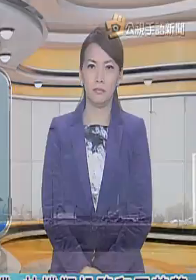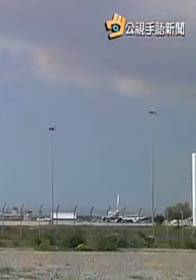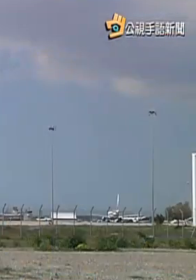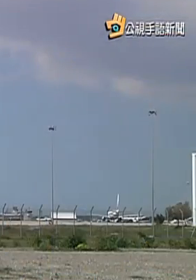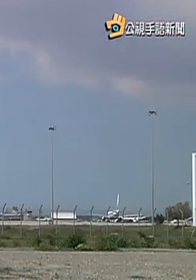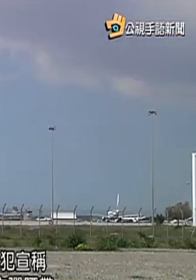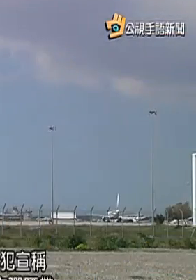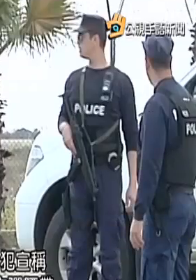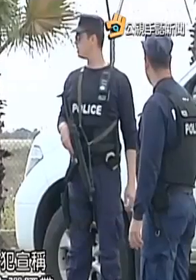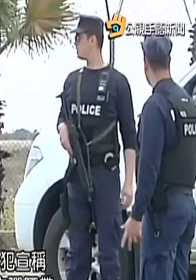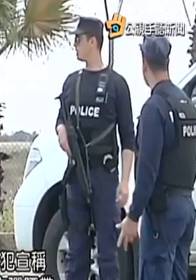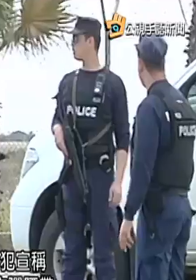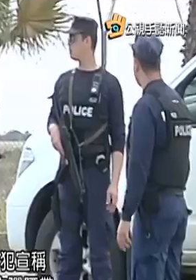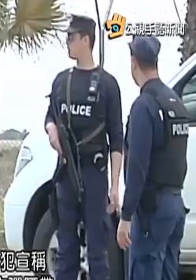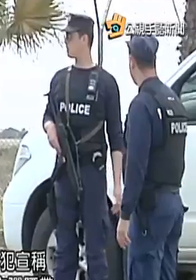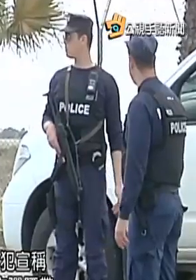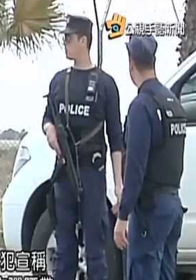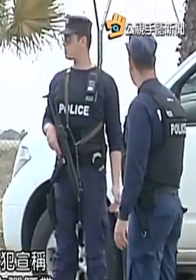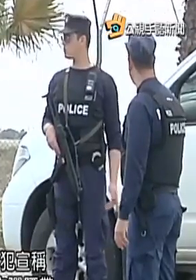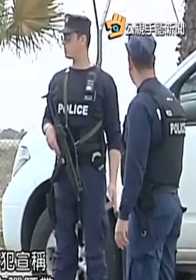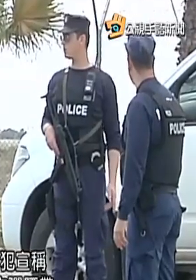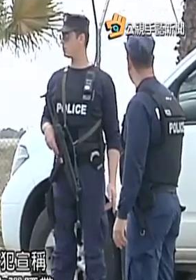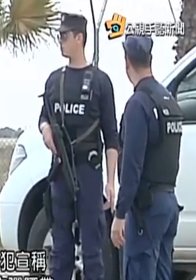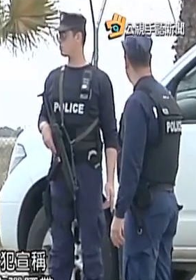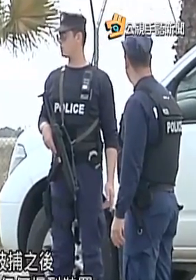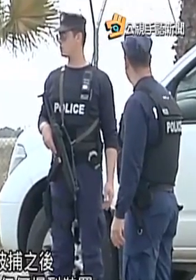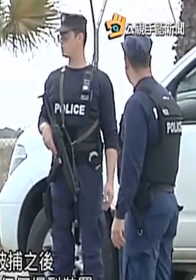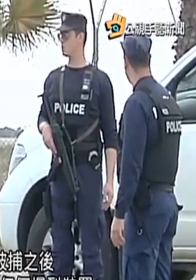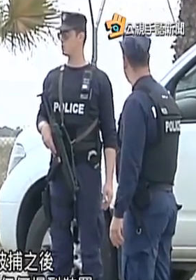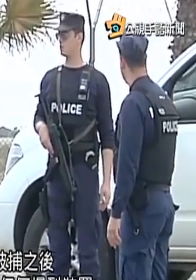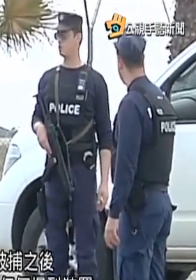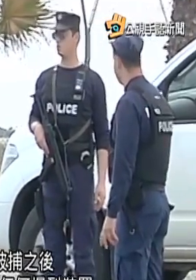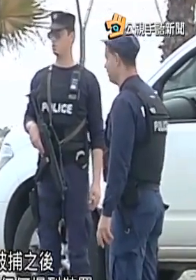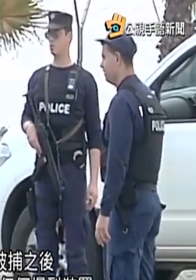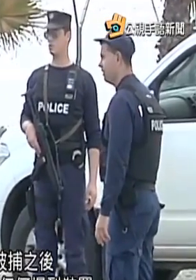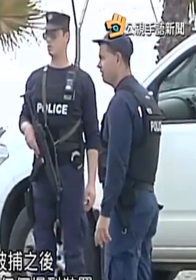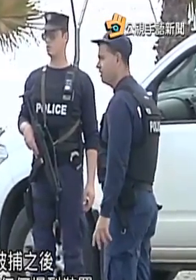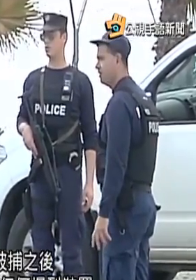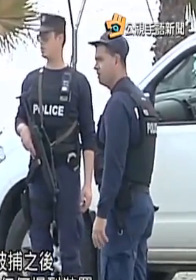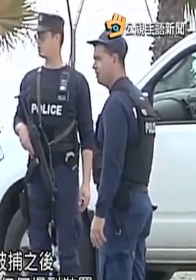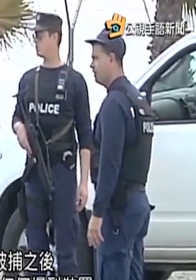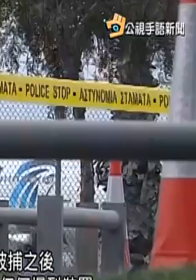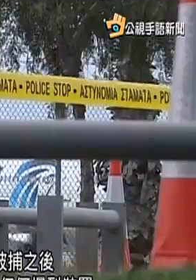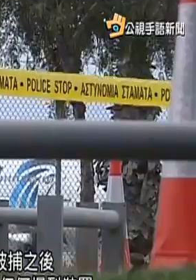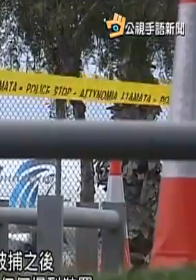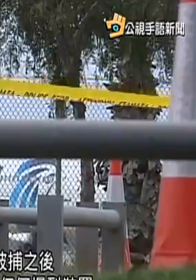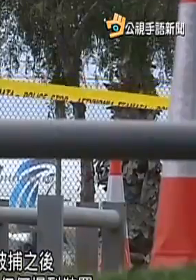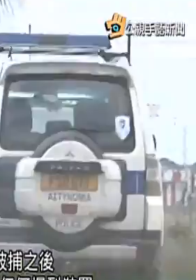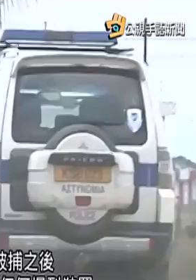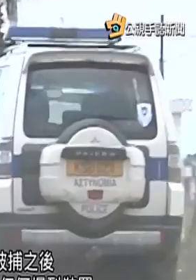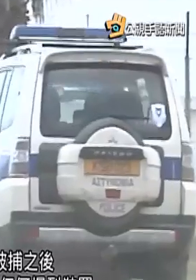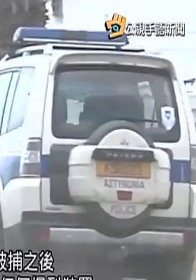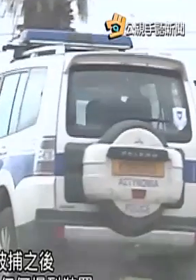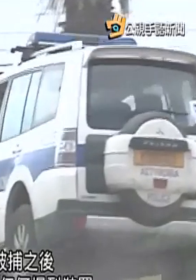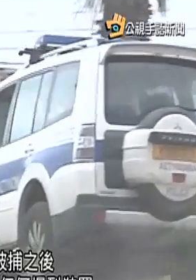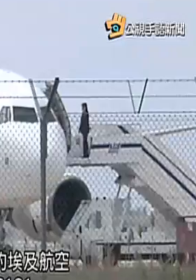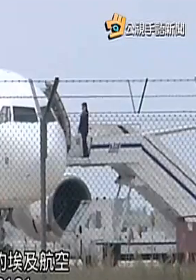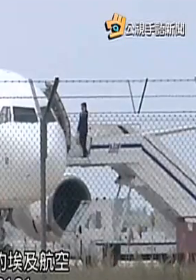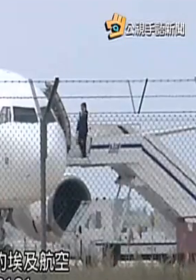这名劫机犯宣称身上系的炸弹腰带，但是在他被捕之后，警方并没有发现任何的爆裂装置。这架被挟